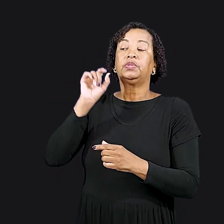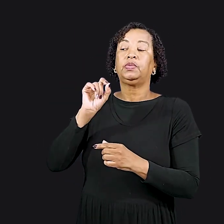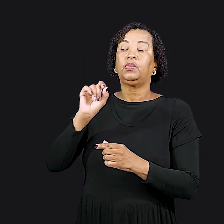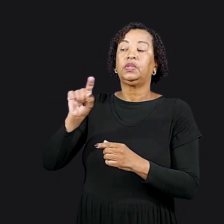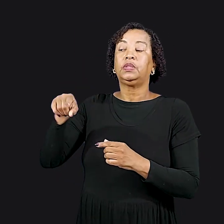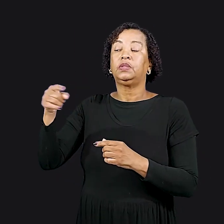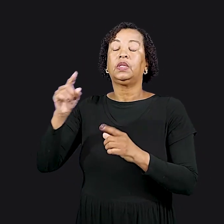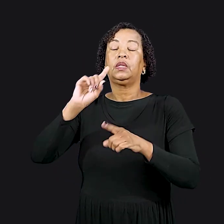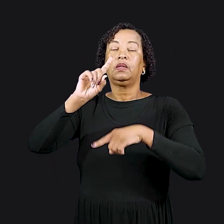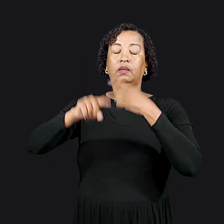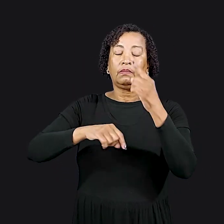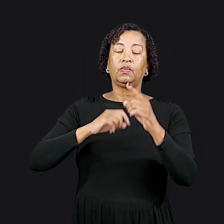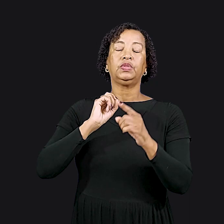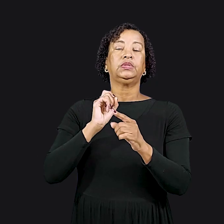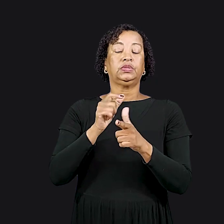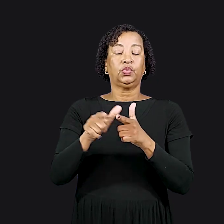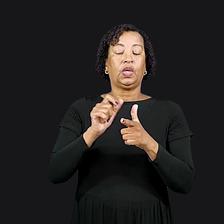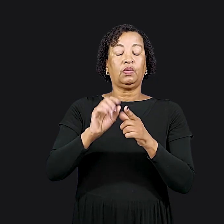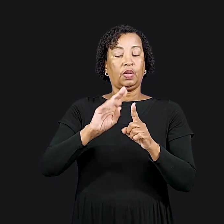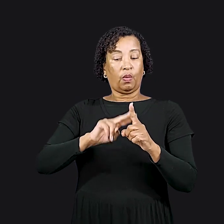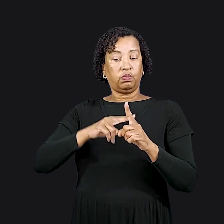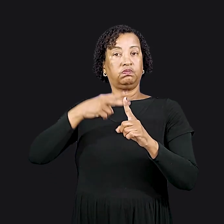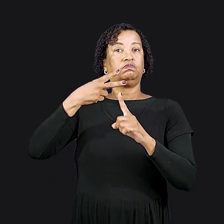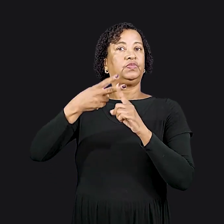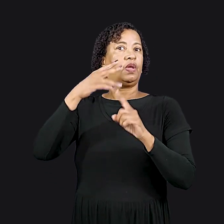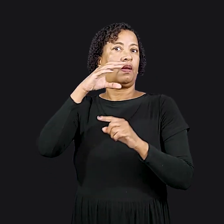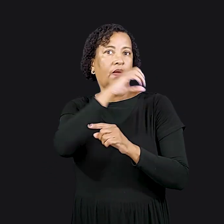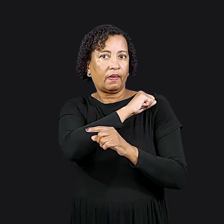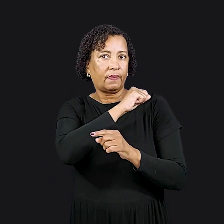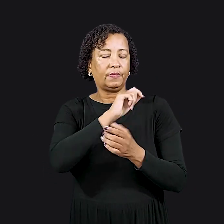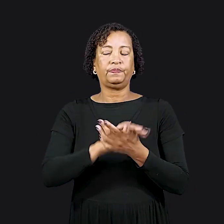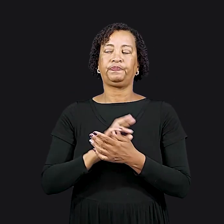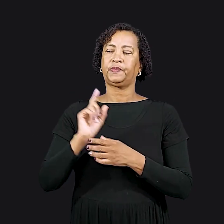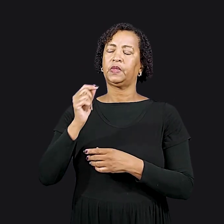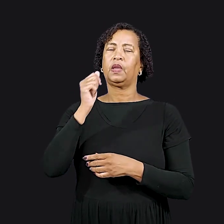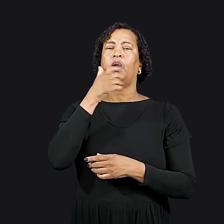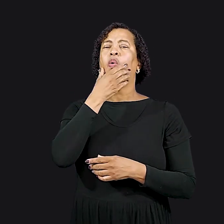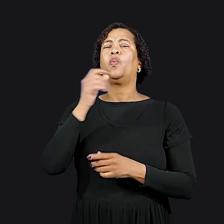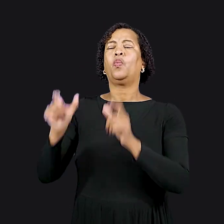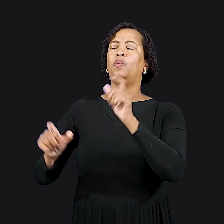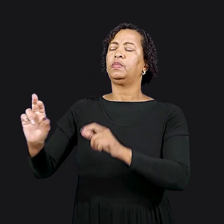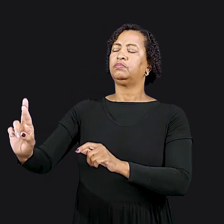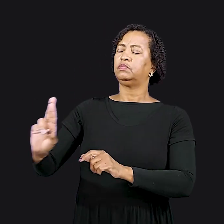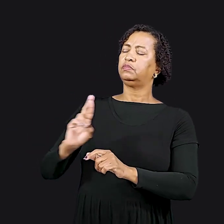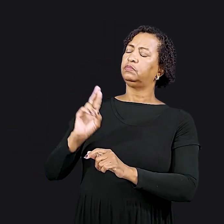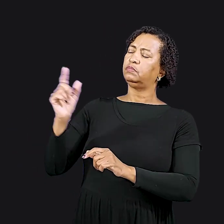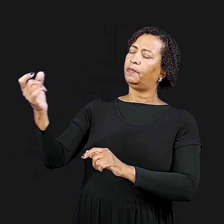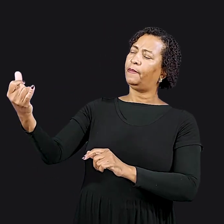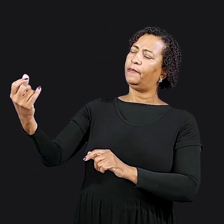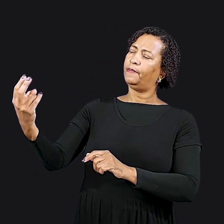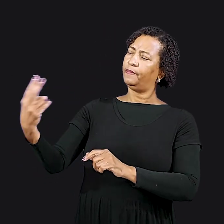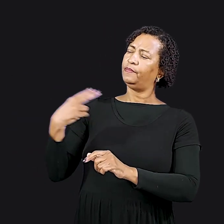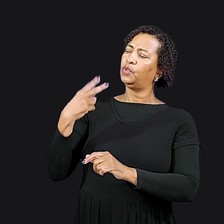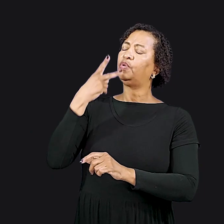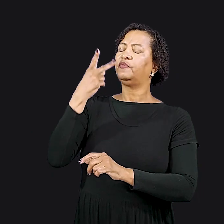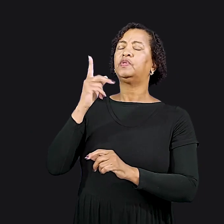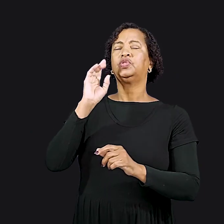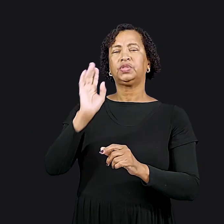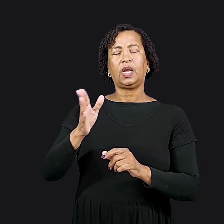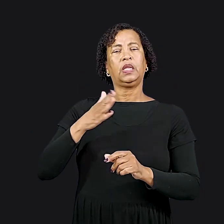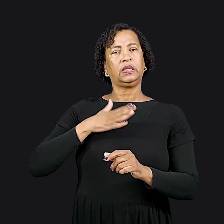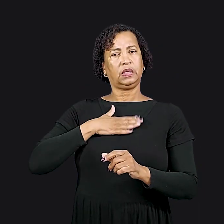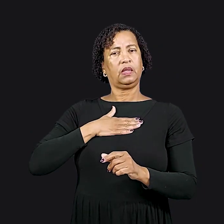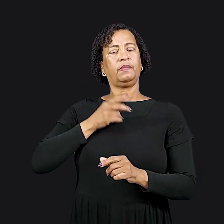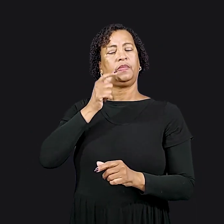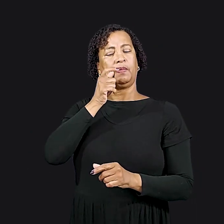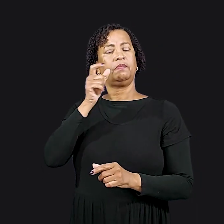que eles não aumentariam o aluguel da noite para o dia. Ele olhou para mim e disse, você já tem a nossa palavra